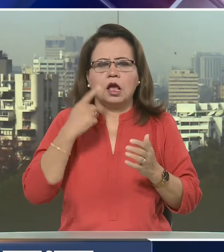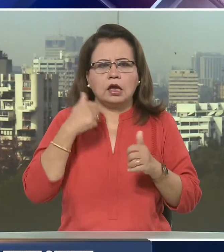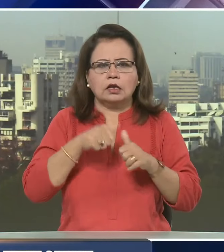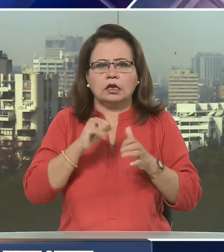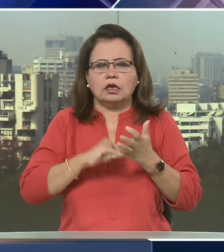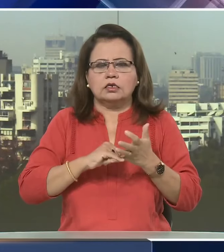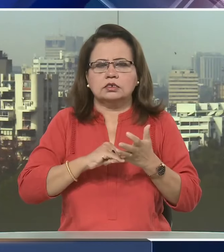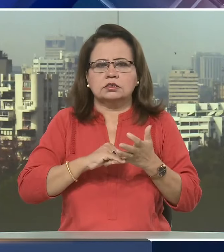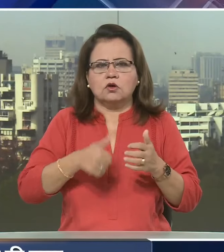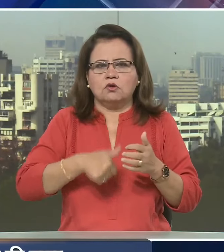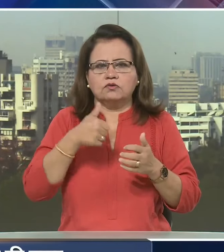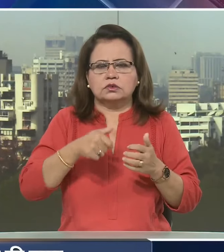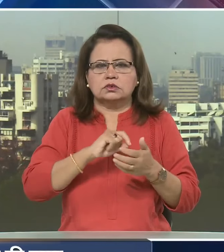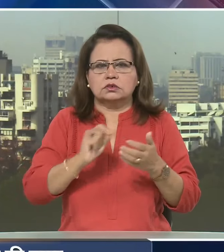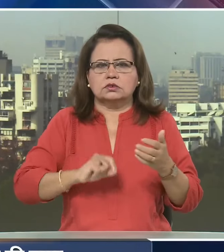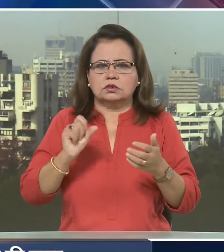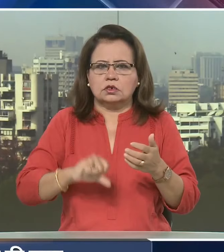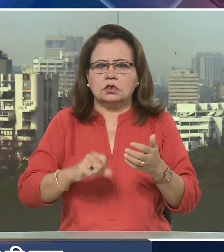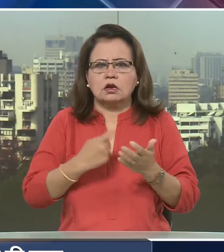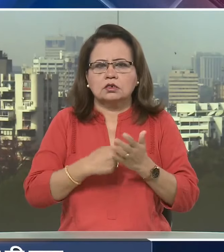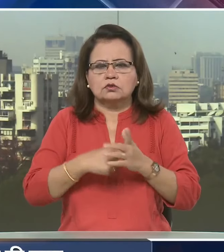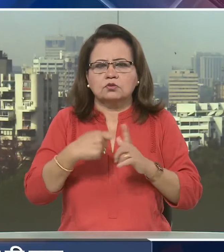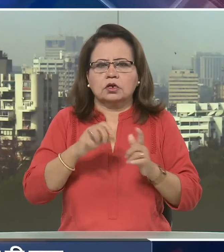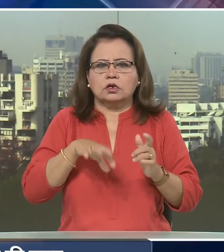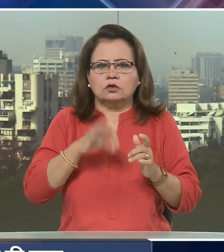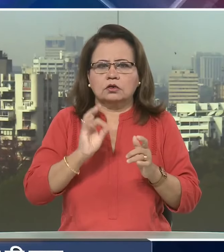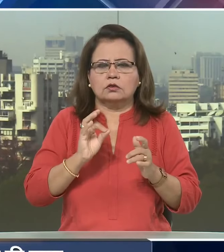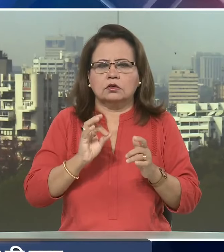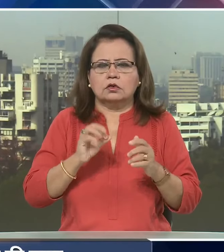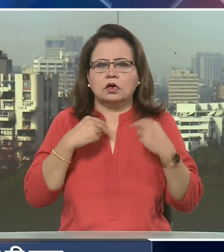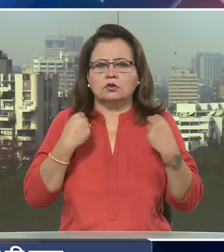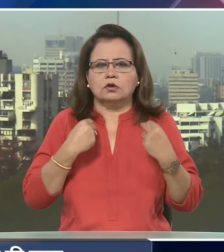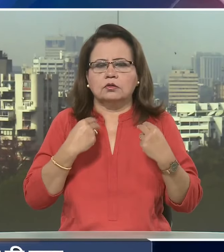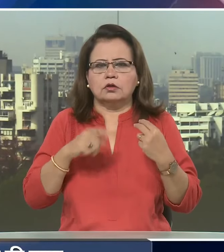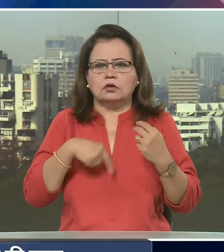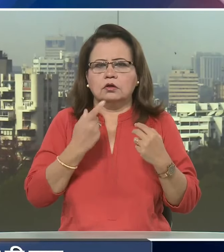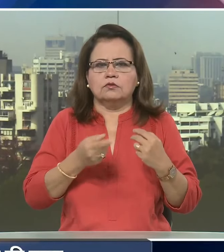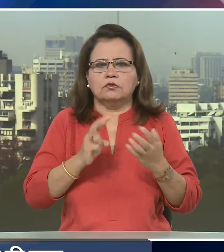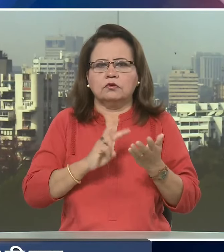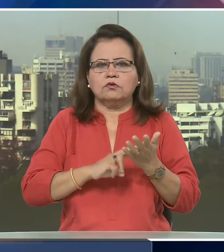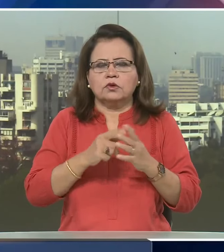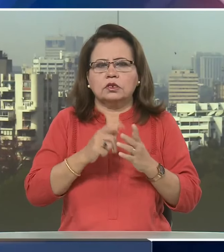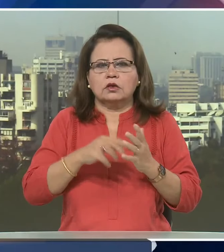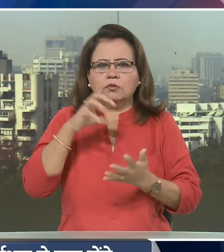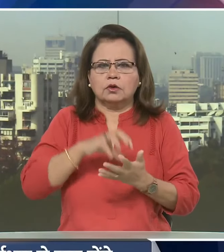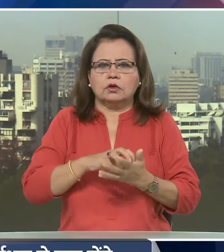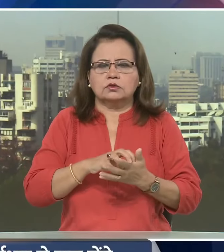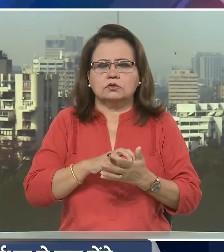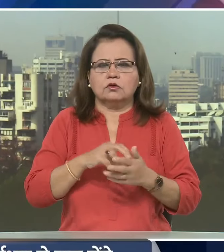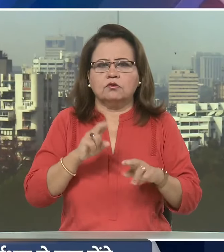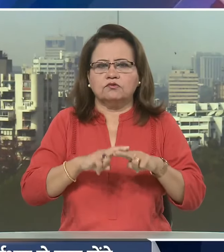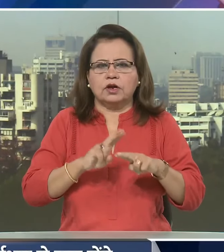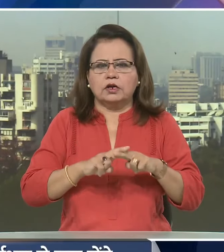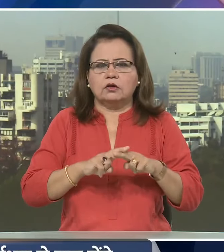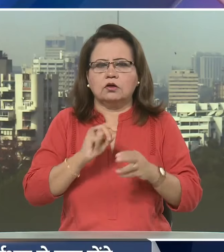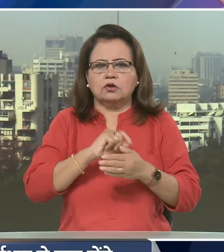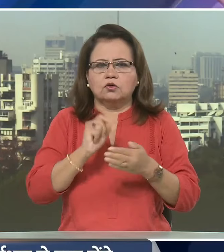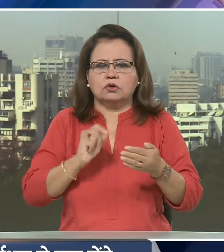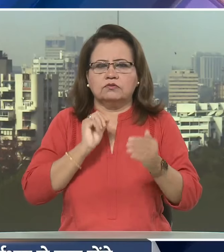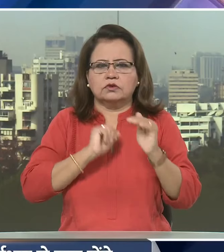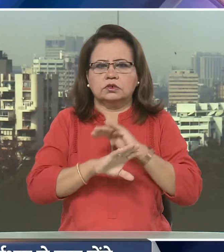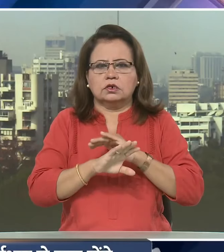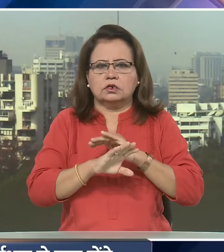हैं। राजीव कुमार की नियुक्ति के संबंध में कानून एवं न्याय मंत्रालय के विधायी विभाग ने शुक्रवार को